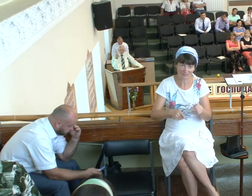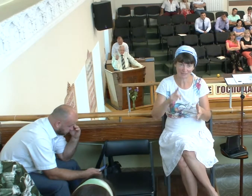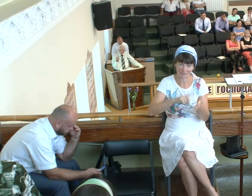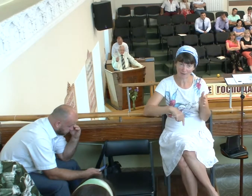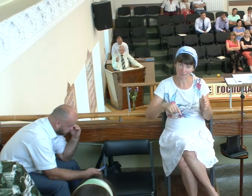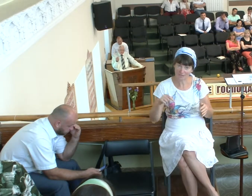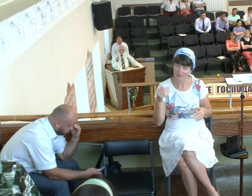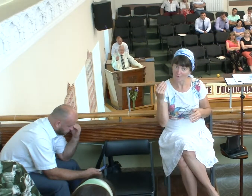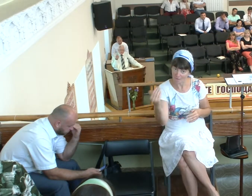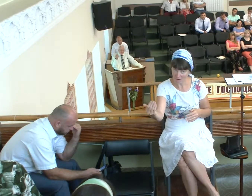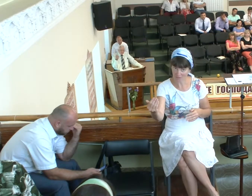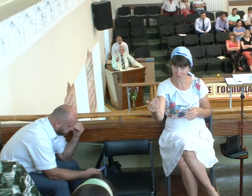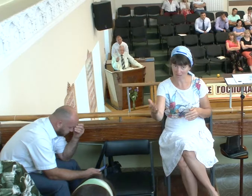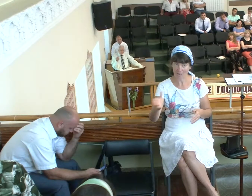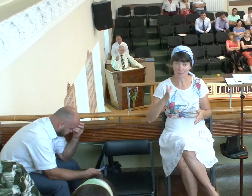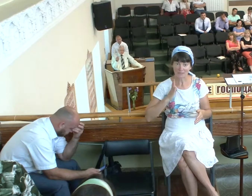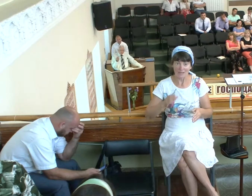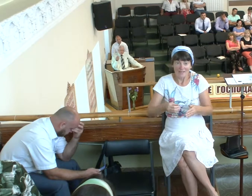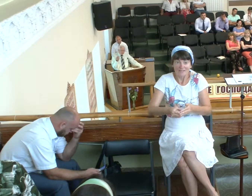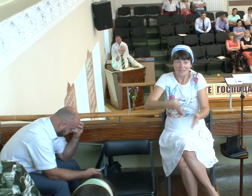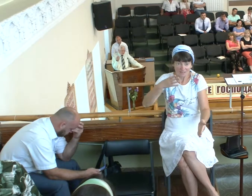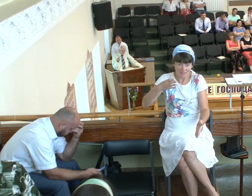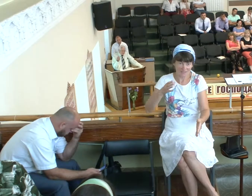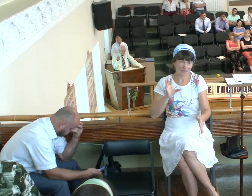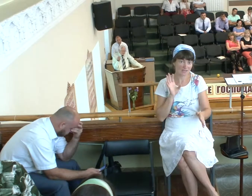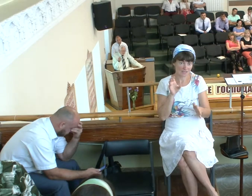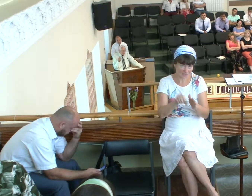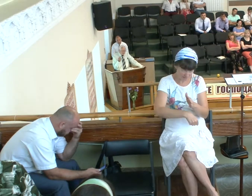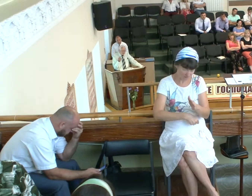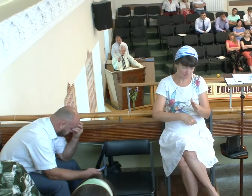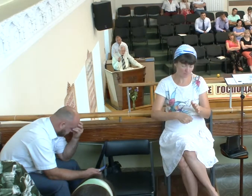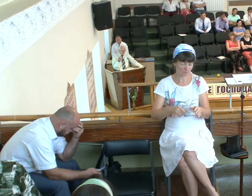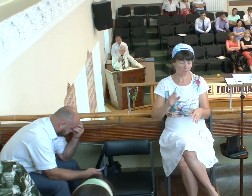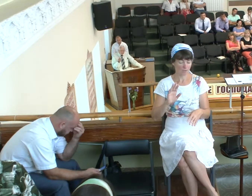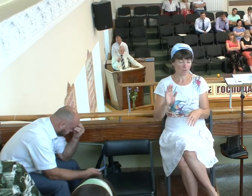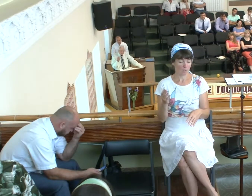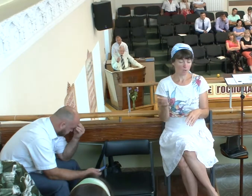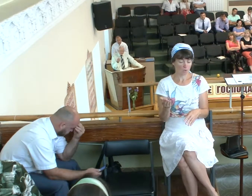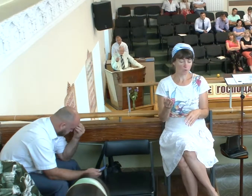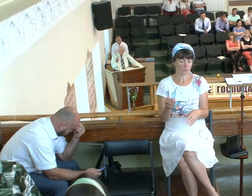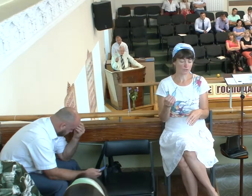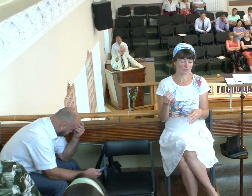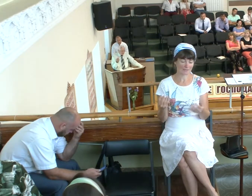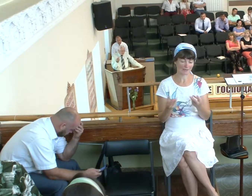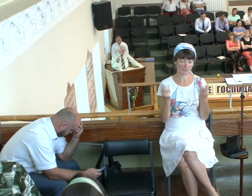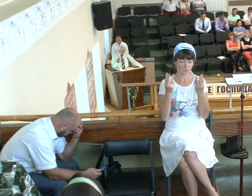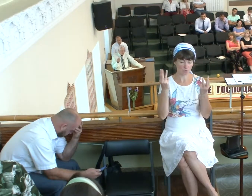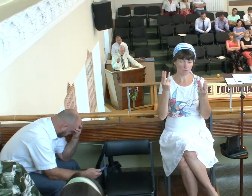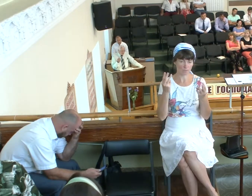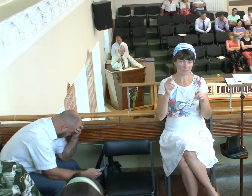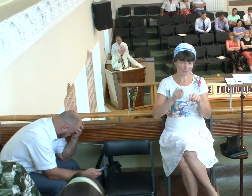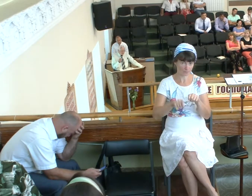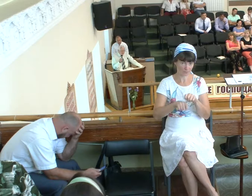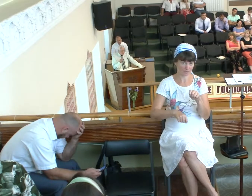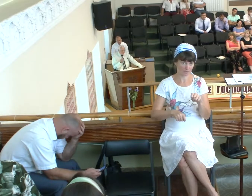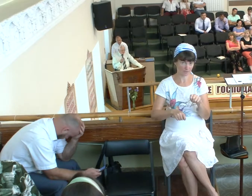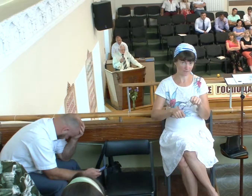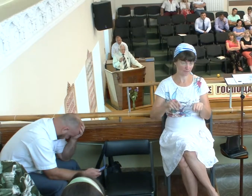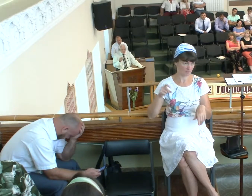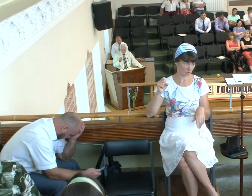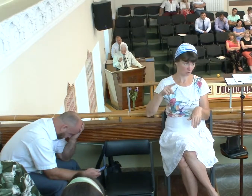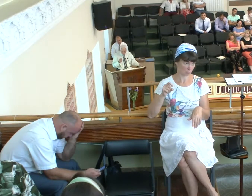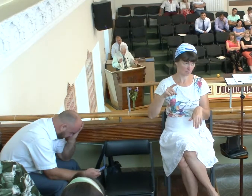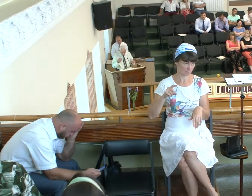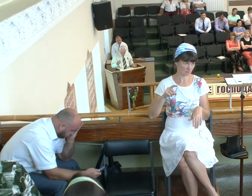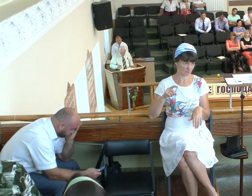оказалась драгоценнее, гибнущая, хотя огнем испытанного золота. Люди ценят на земле золото.